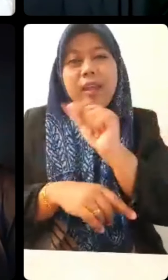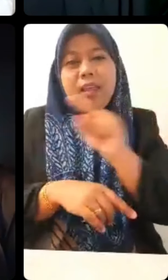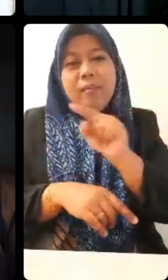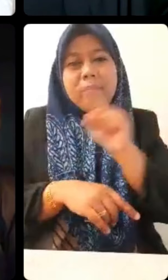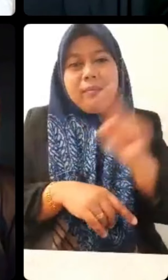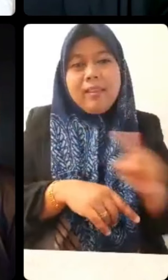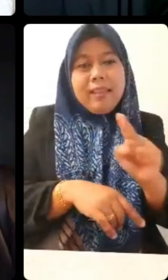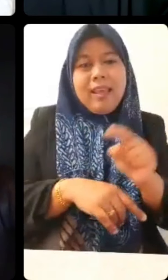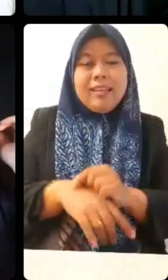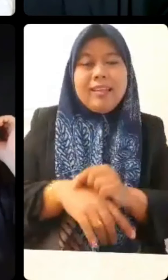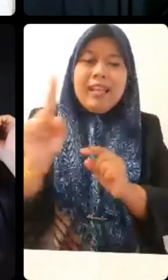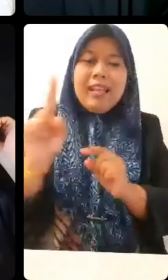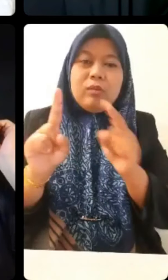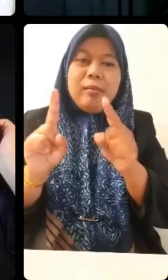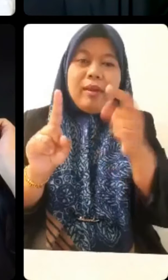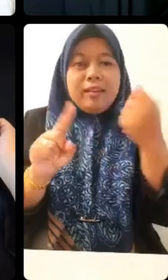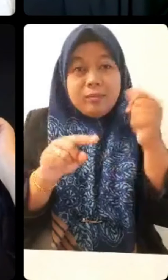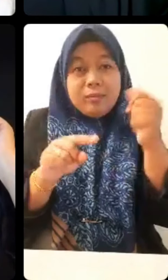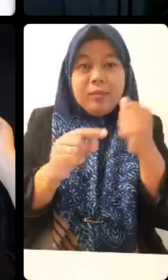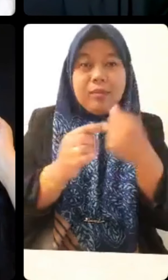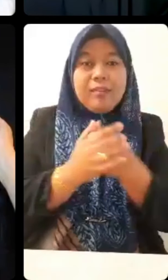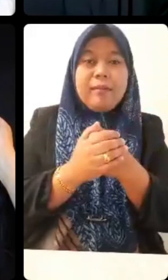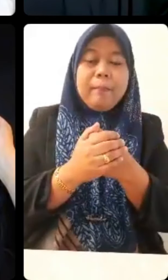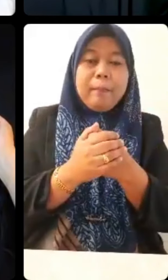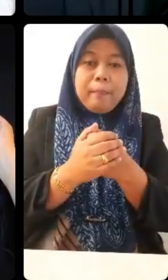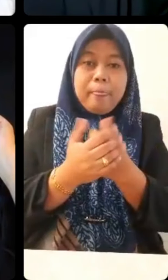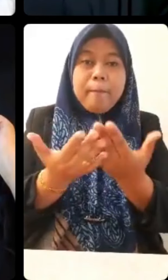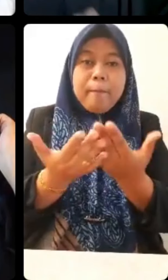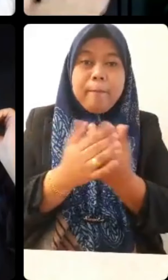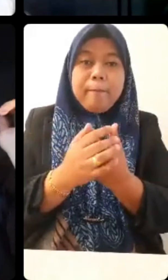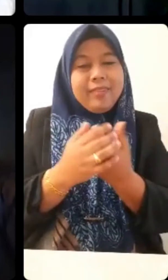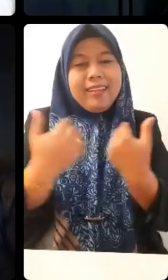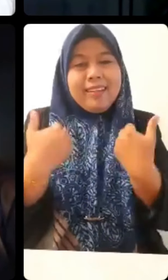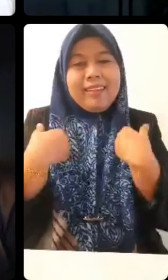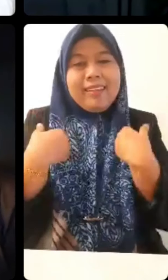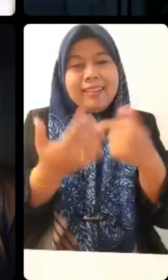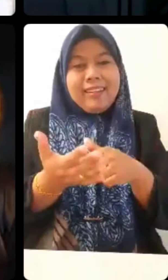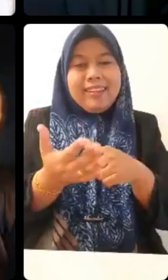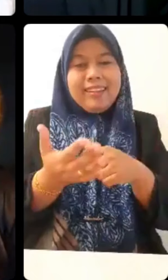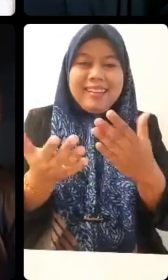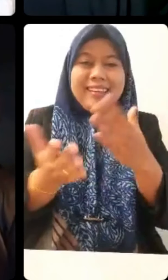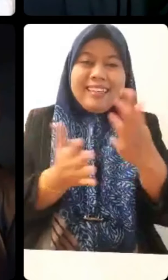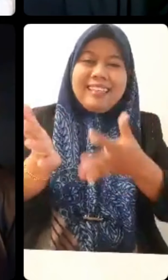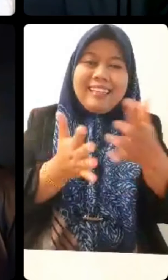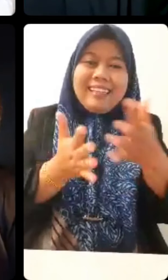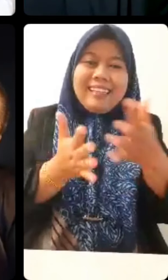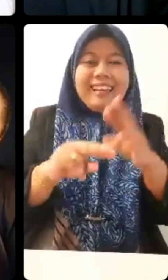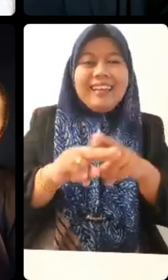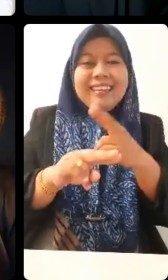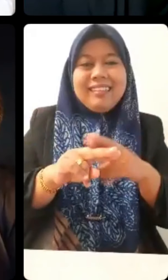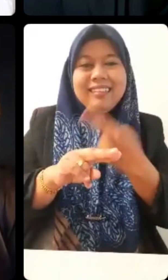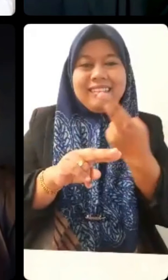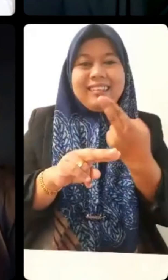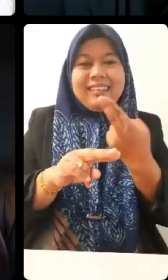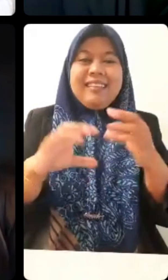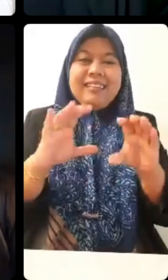sampai 10 dan beberapa lagi lah perbualan isyarat-isyarat yang ringkas seperti